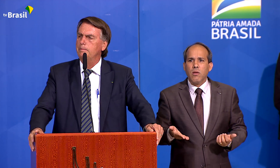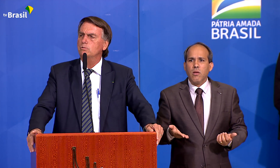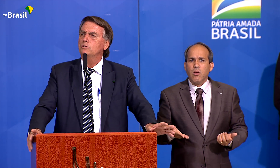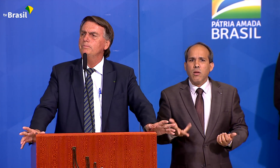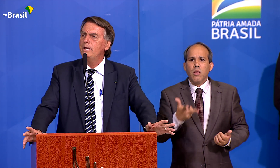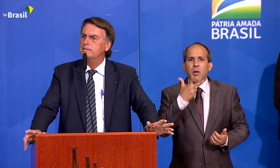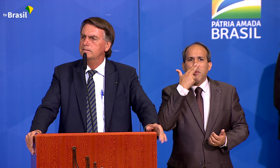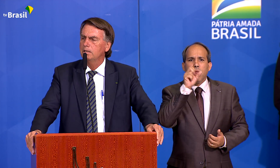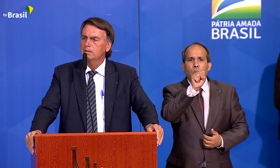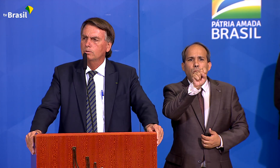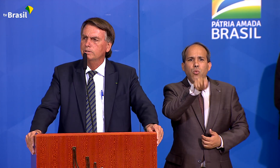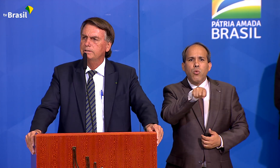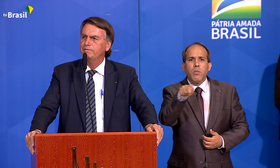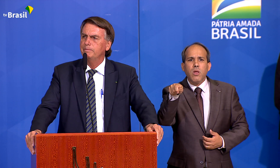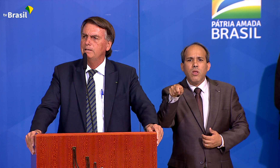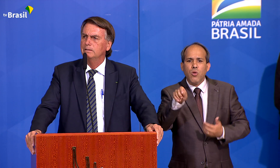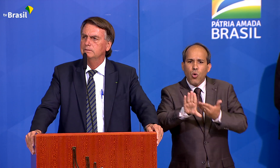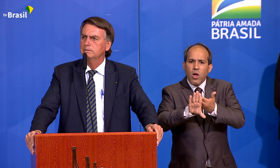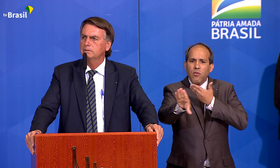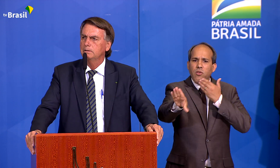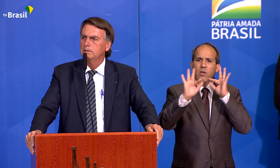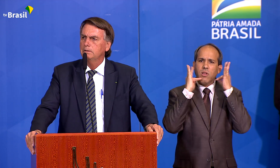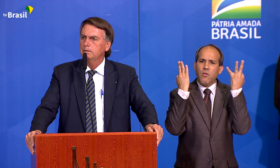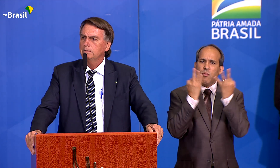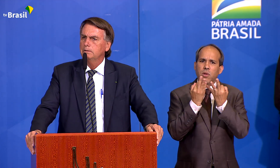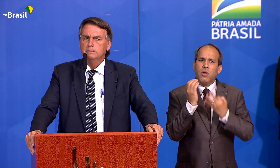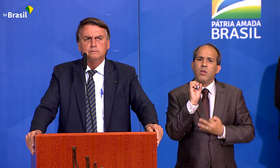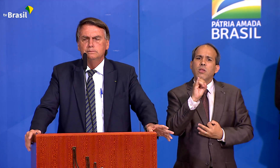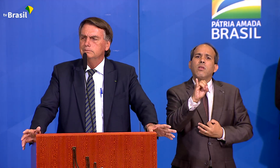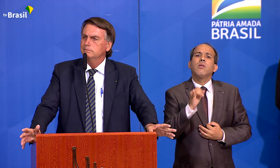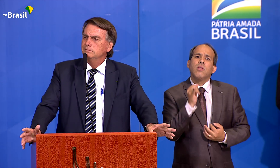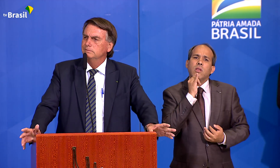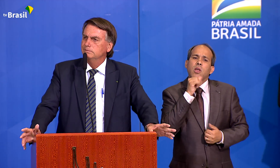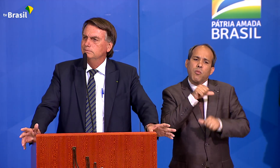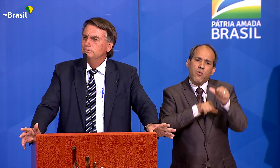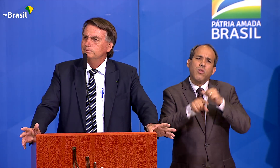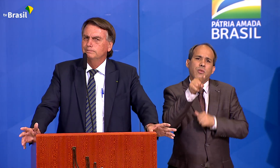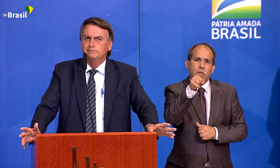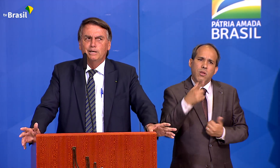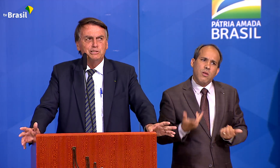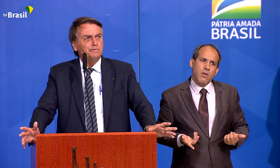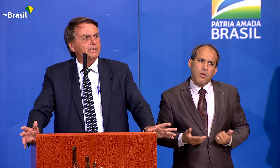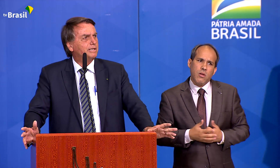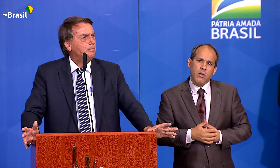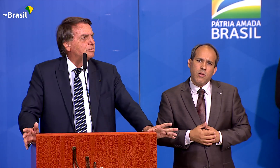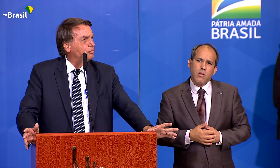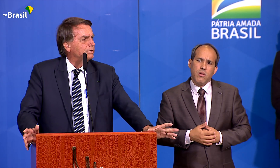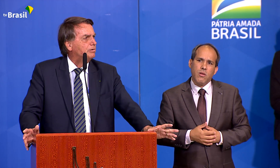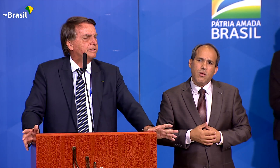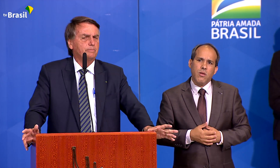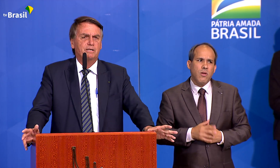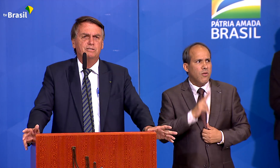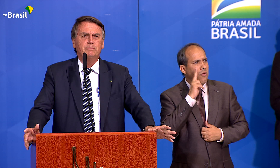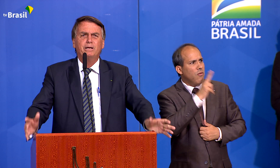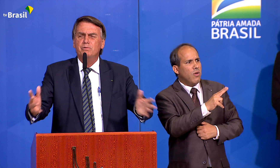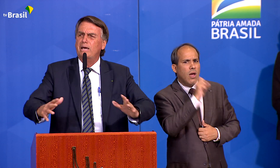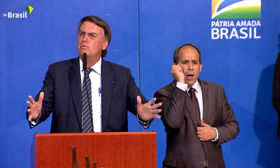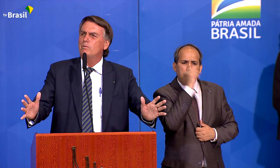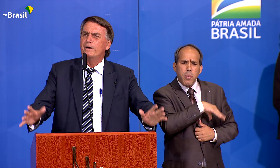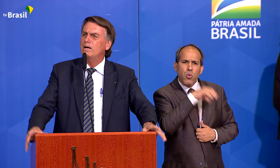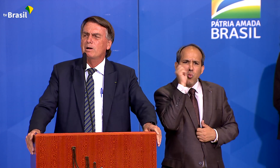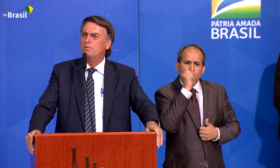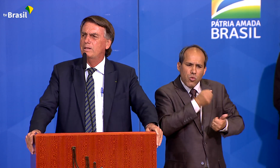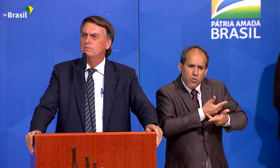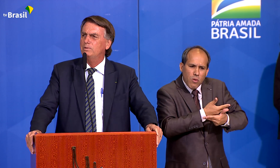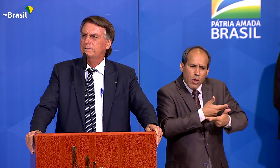praticamente oito meses longe da família e eu te ver aqui absurdo aconteceu no Brasil